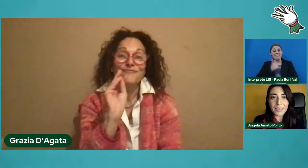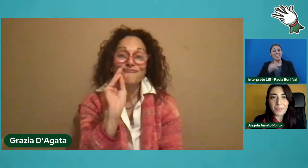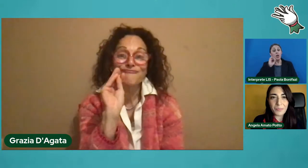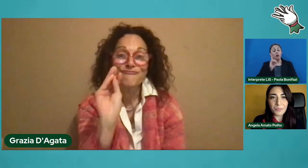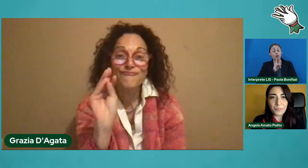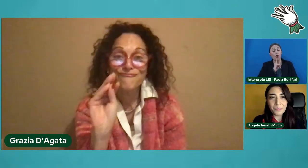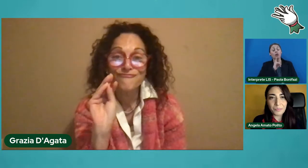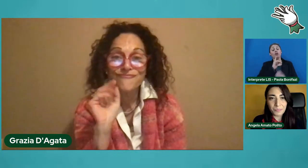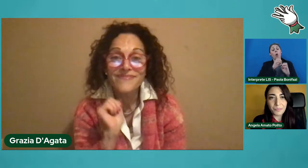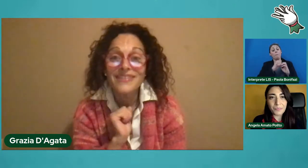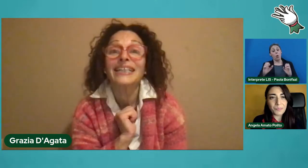sì.